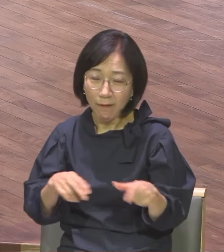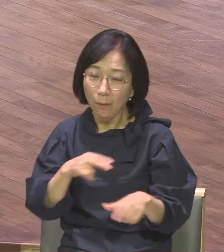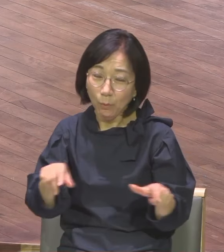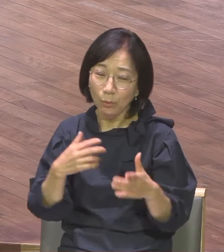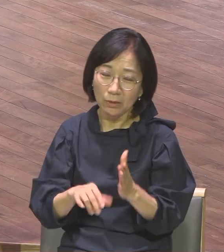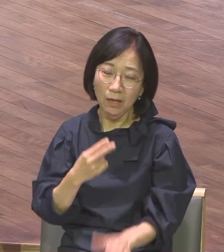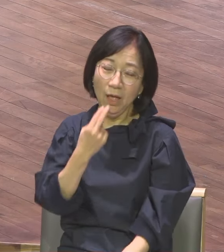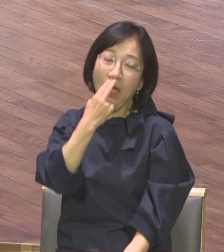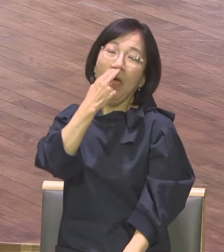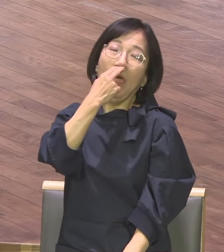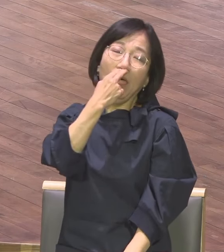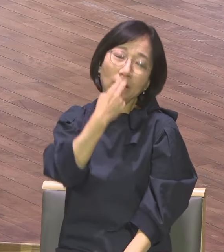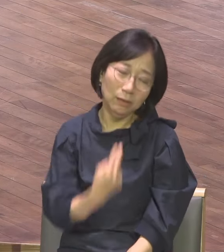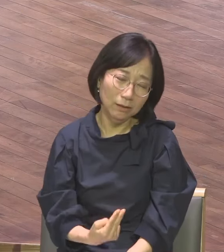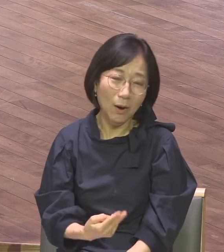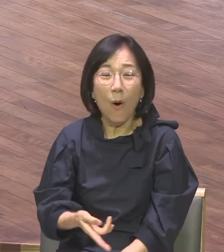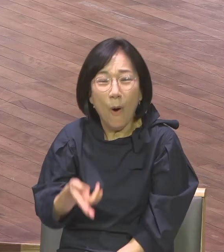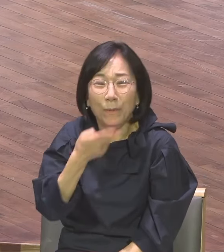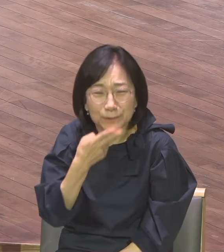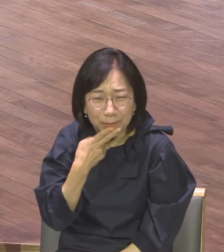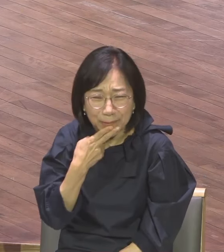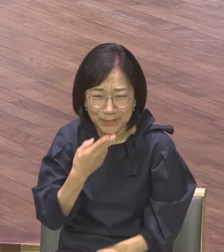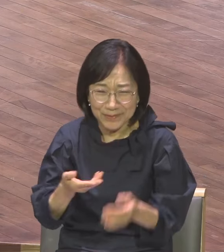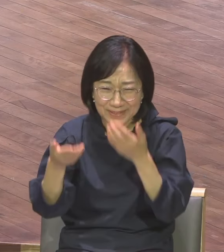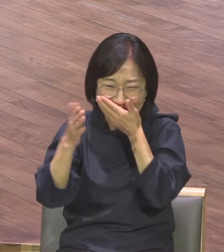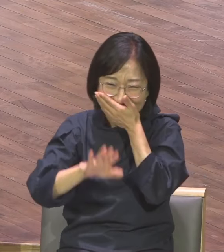그러고 보니 내가 한숨을 쉬고 있더라고.